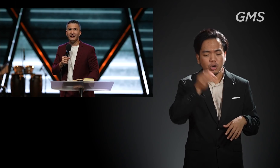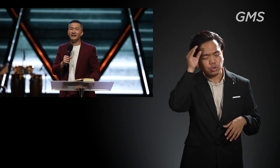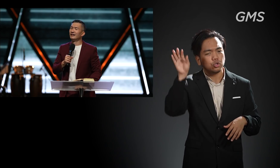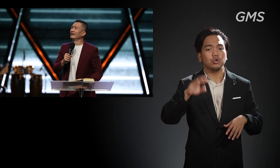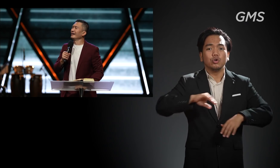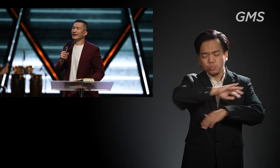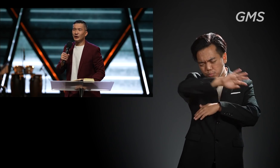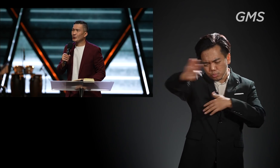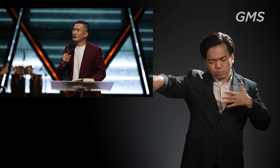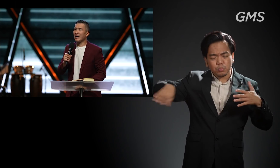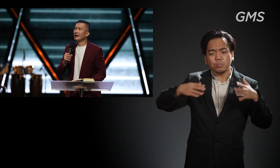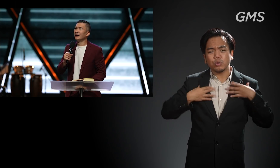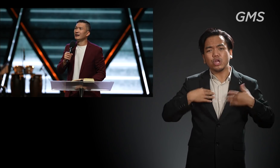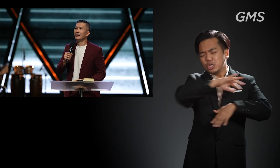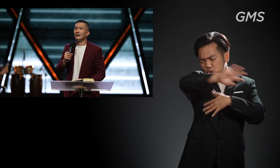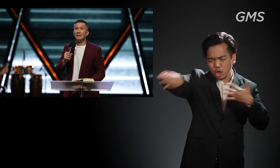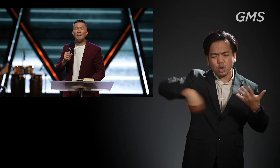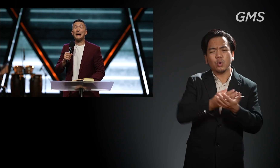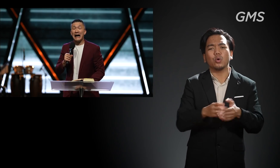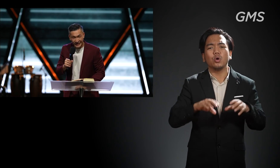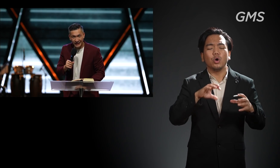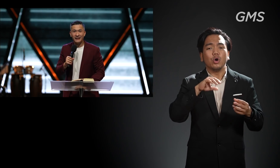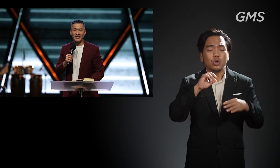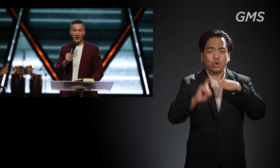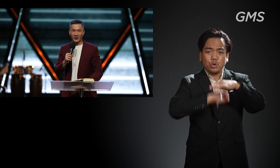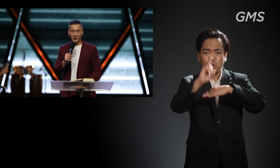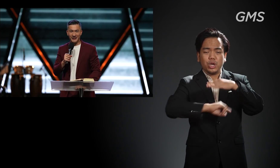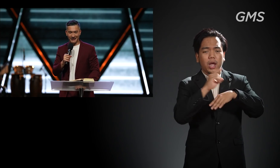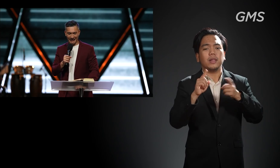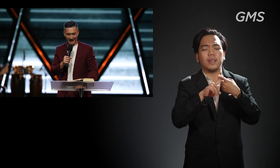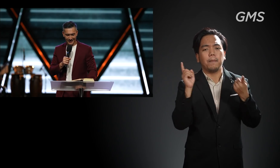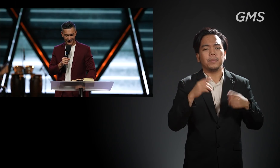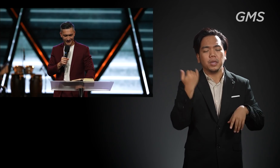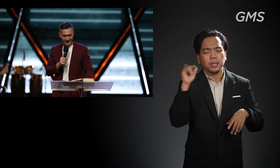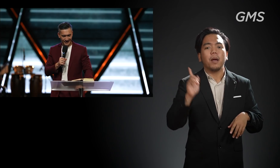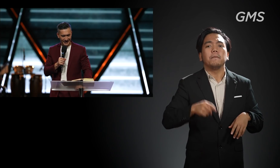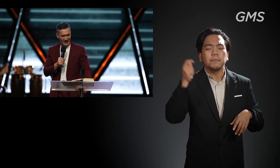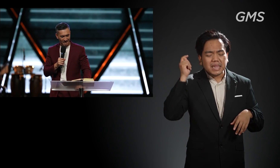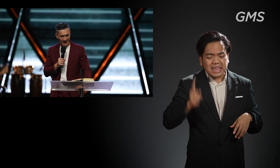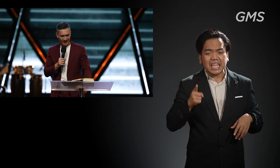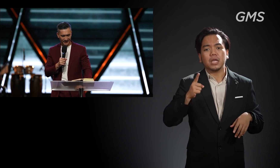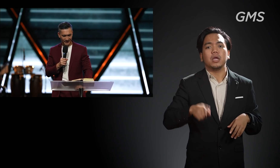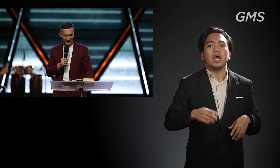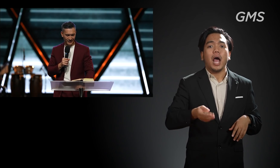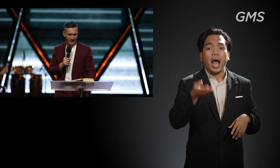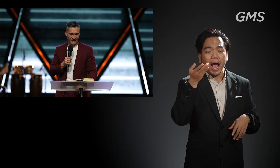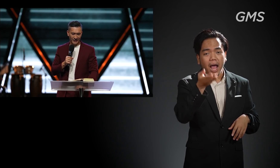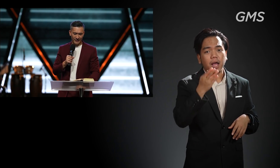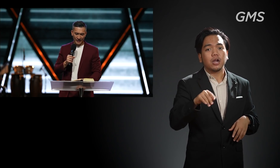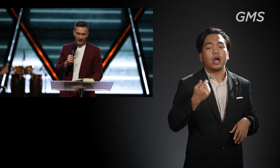jadi, itu sudah berhasil jadi orang tua ceritanya. Yang keempat,